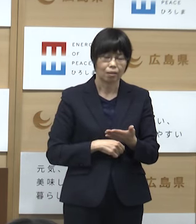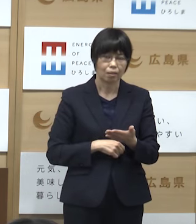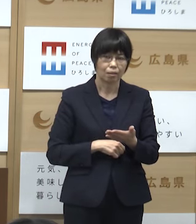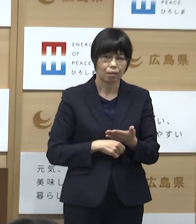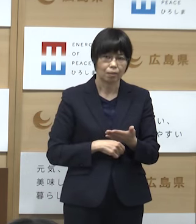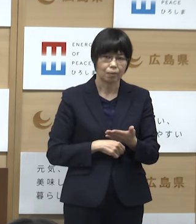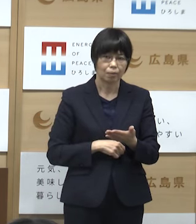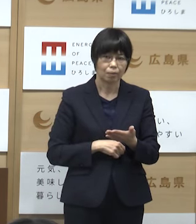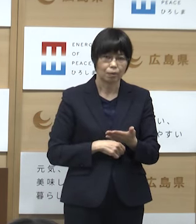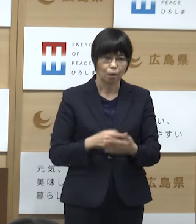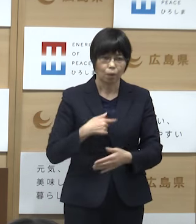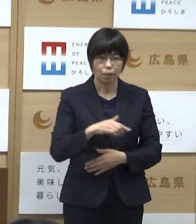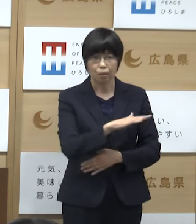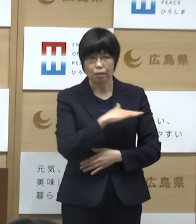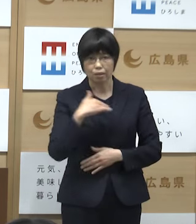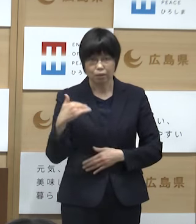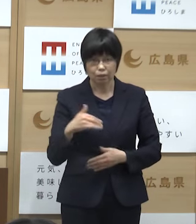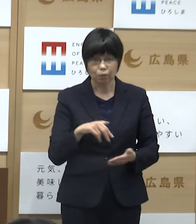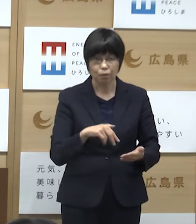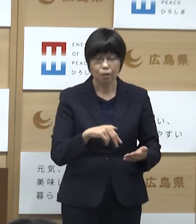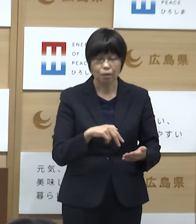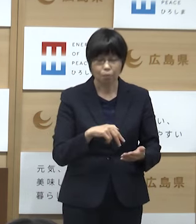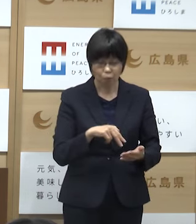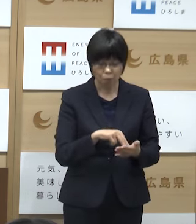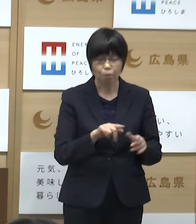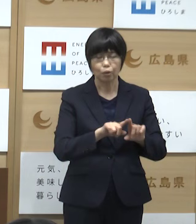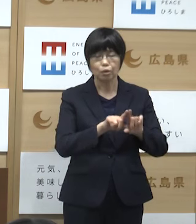まあ、我々としてもですね、もちろん、